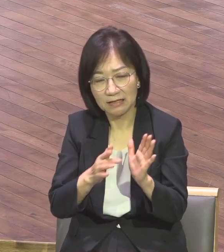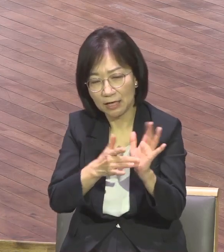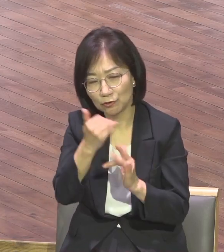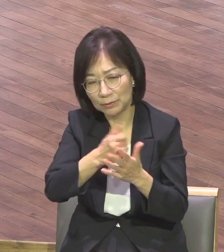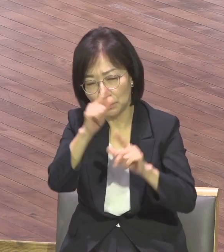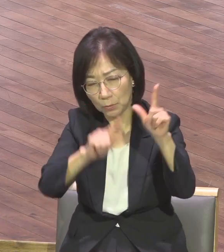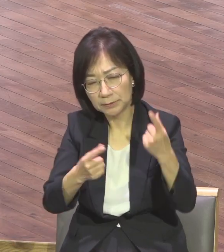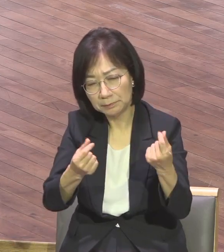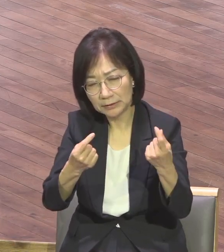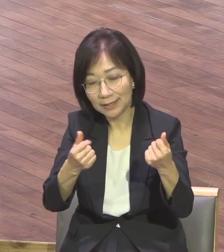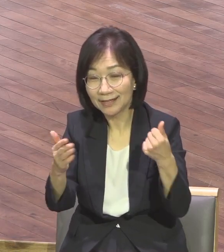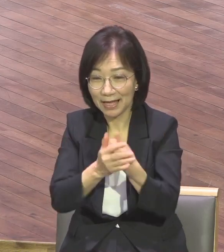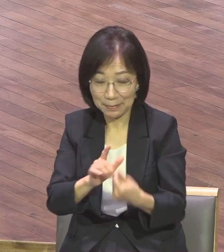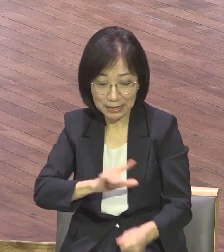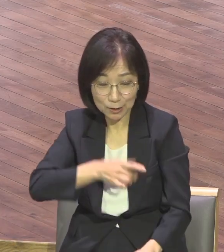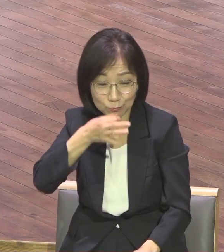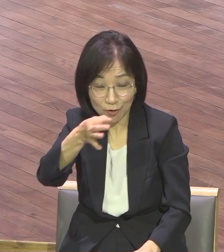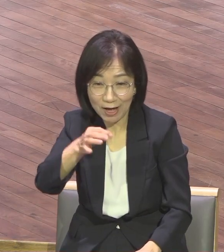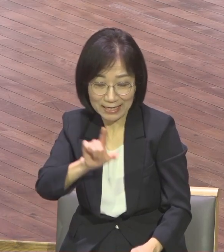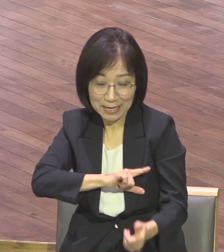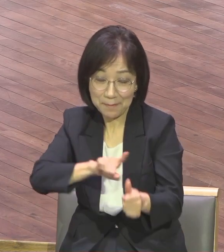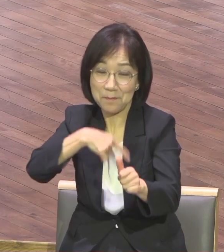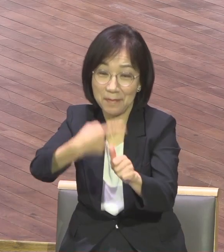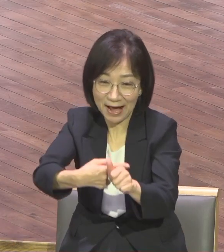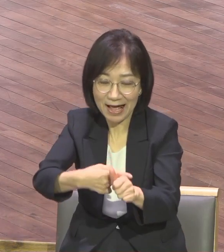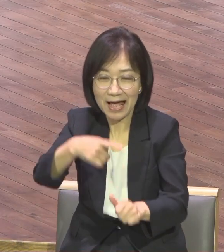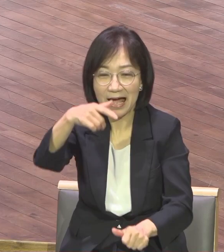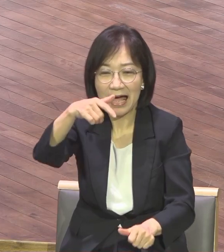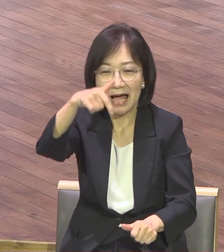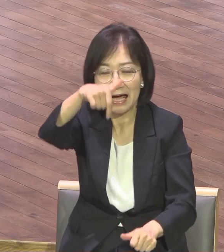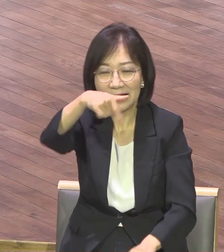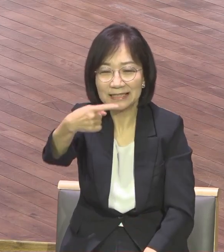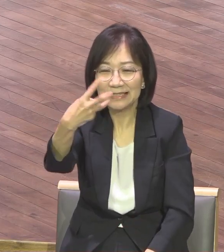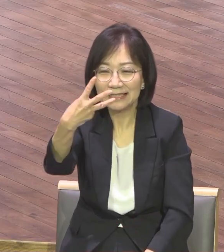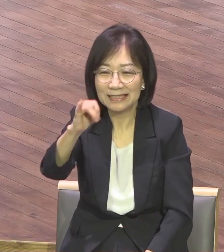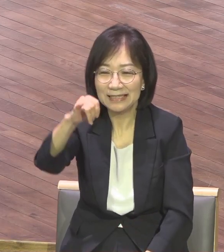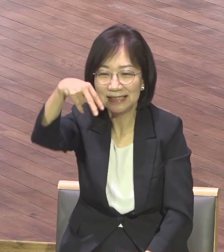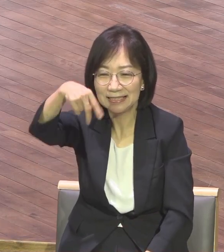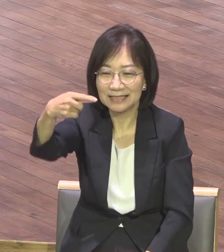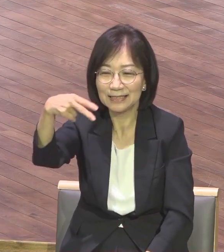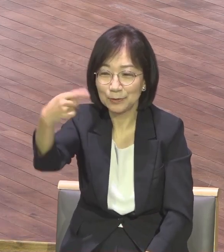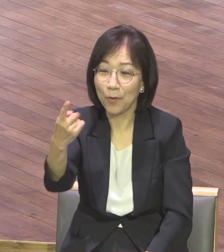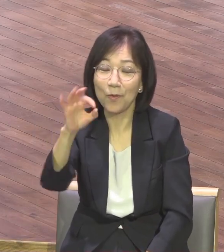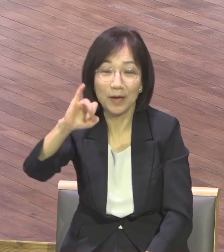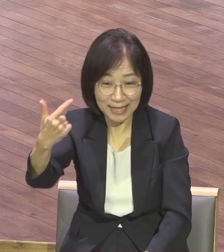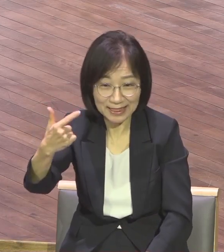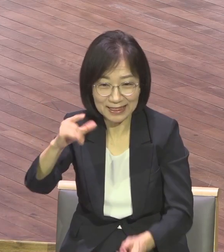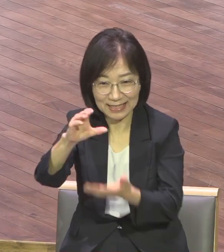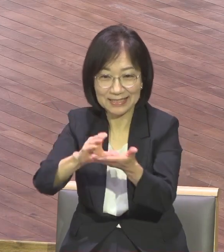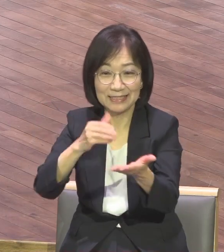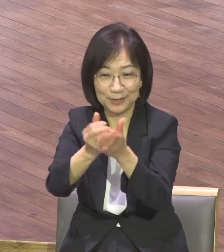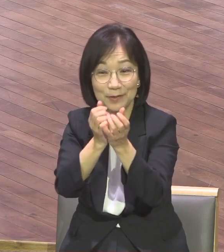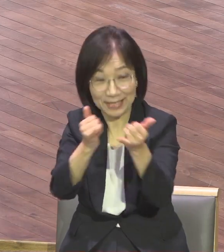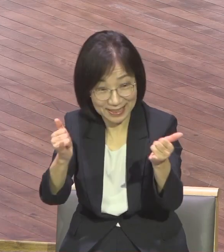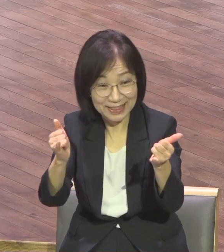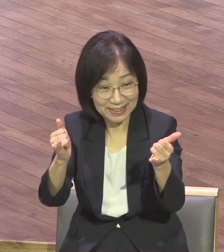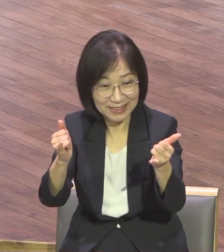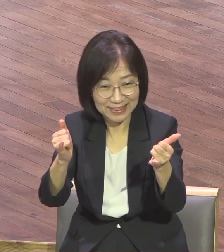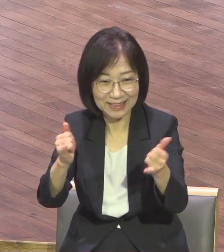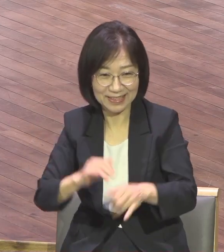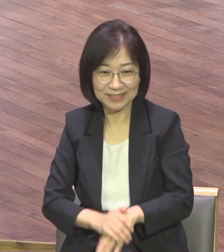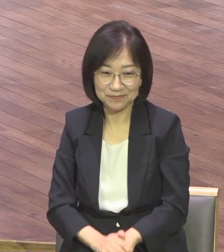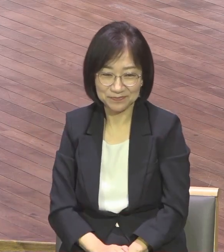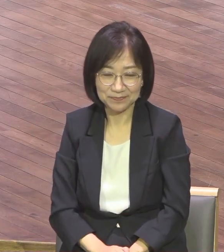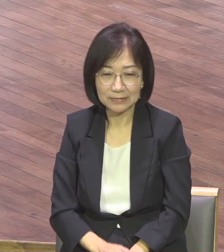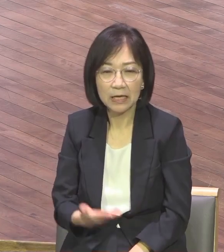그리스도인이라. 네. 여러분 어디 가든지 예수 쟁이 소리 들으시 바랍니다. 저거 완전히 예수 미쳐서, 저거 저 교회